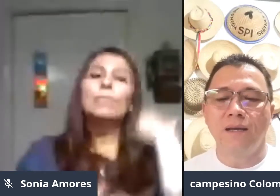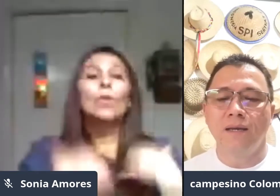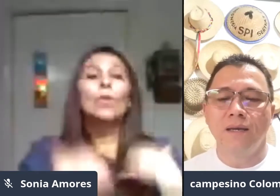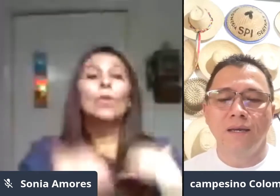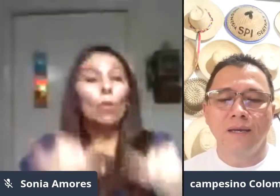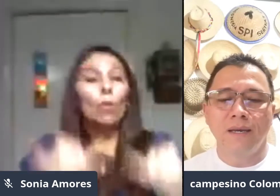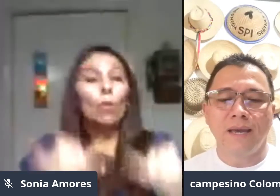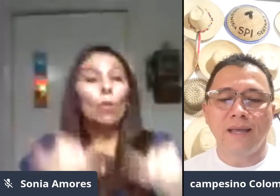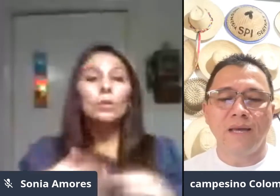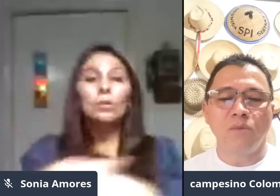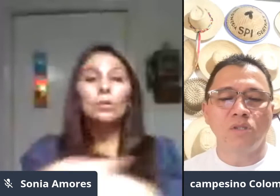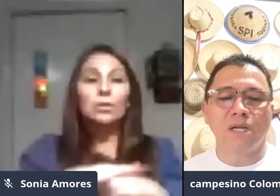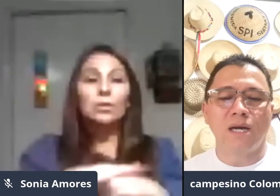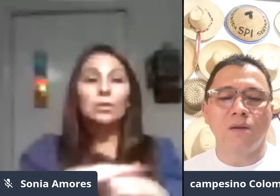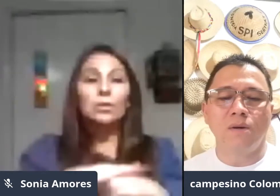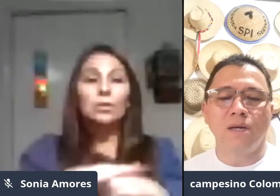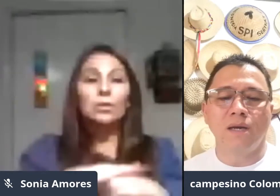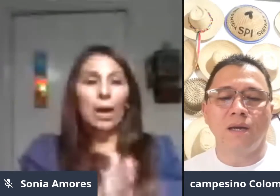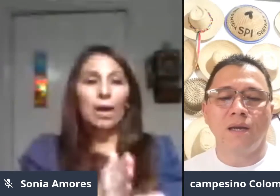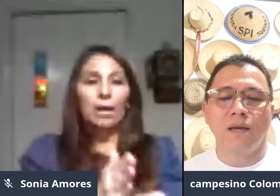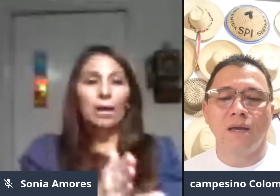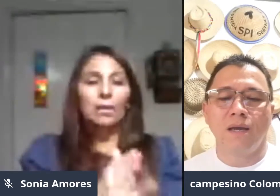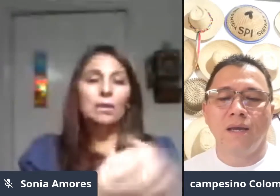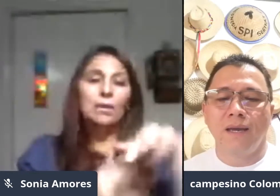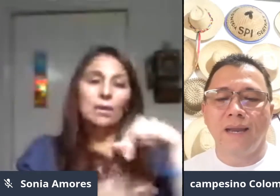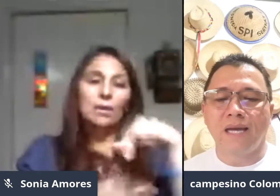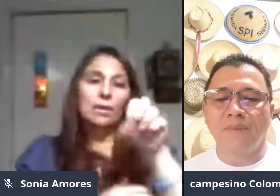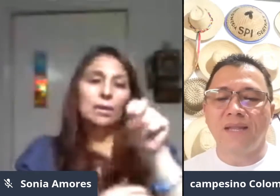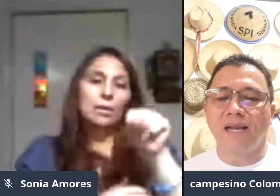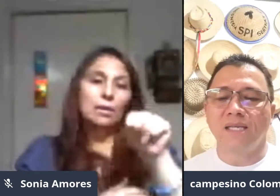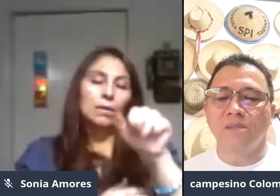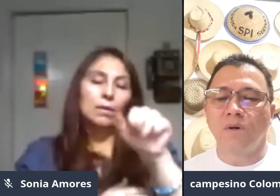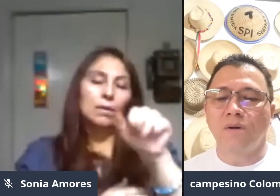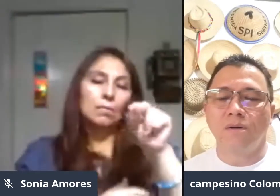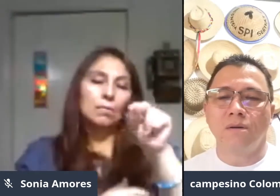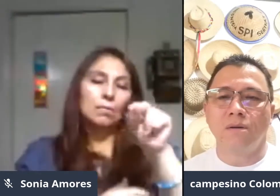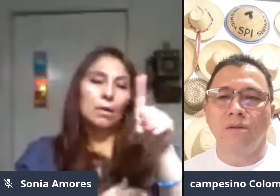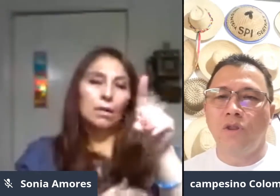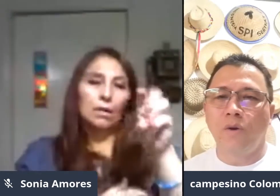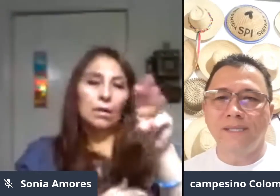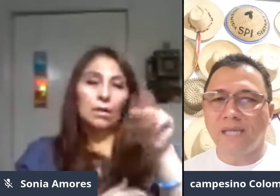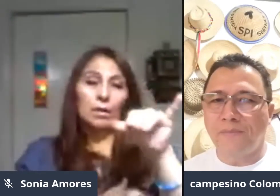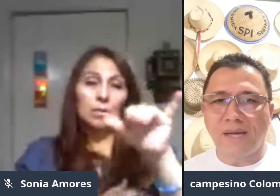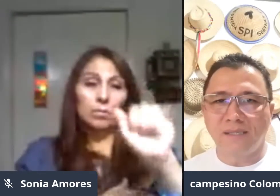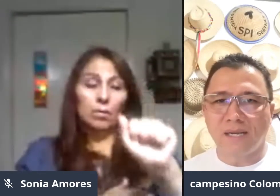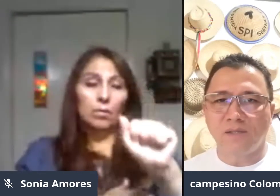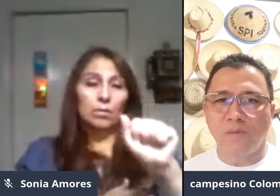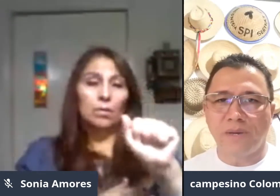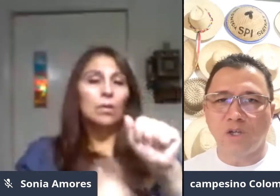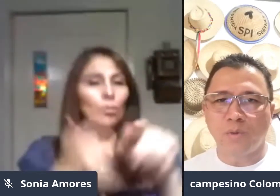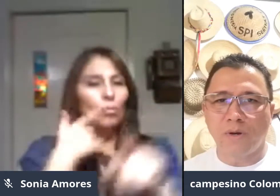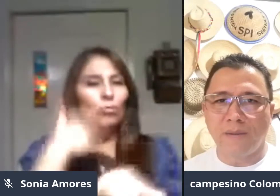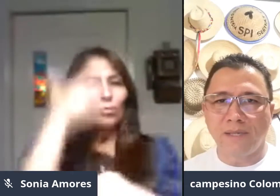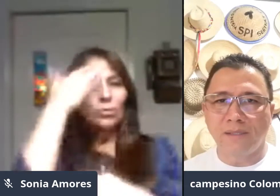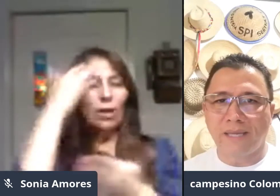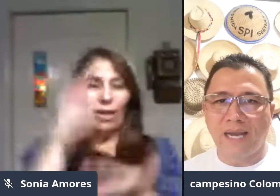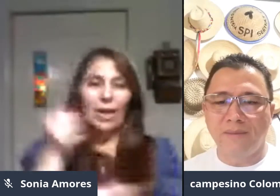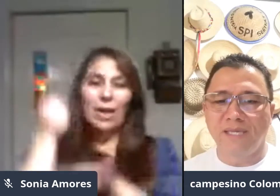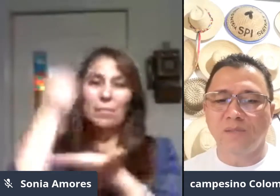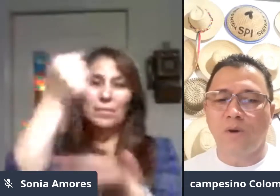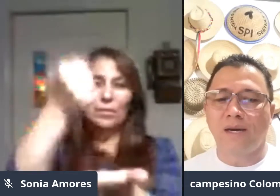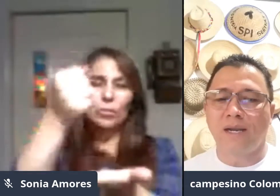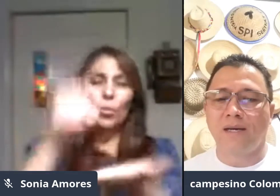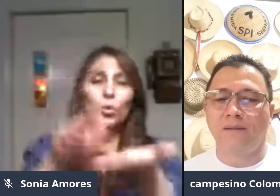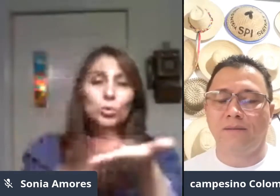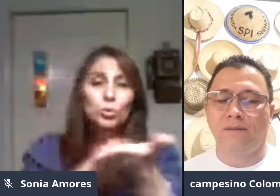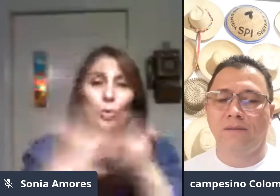pandemia queda demostrado que el capitalismo no es capaz de resolver los problemas que él